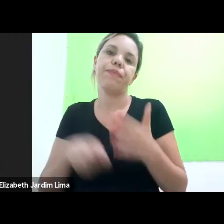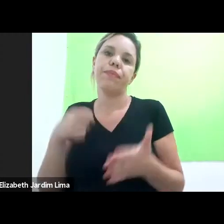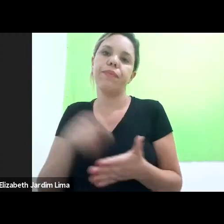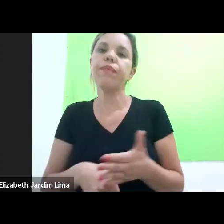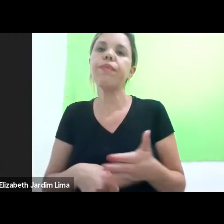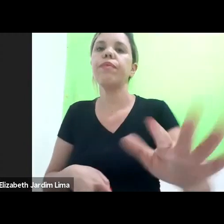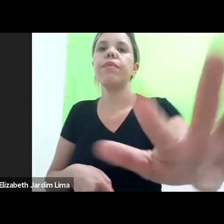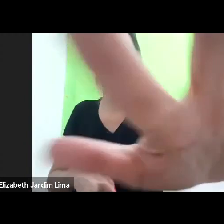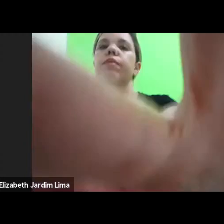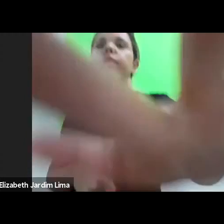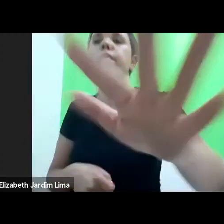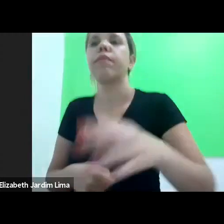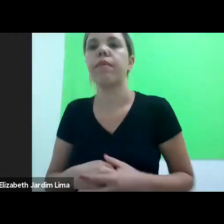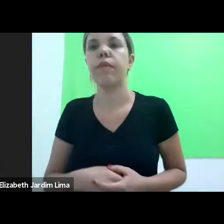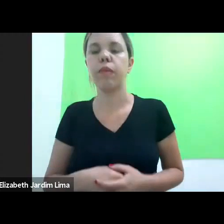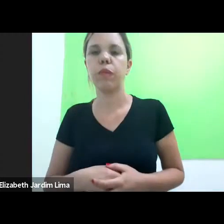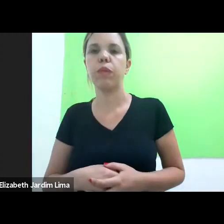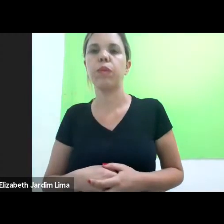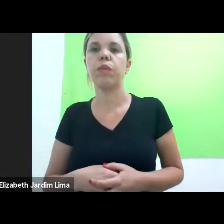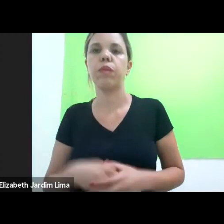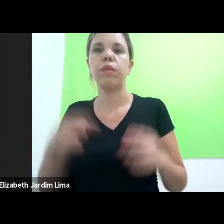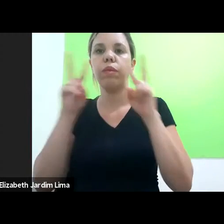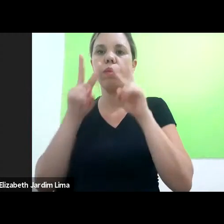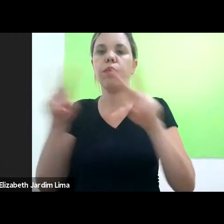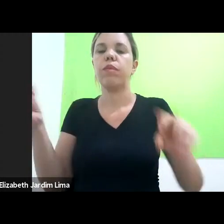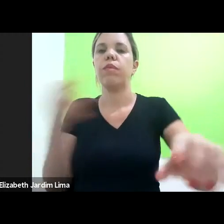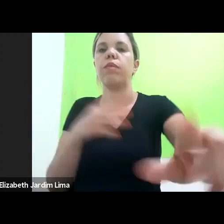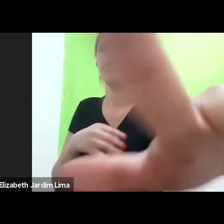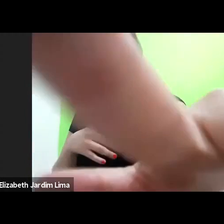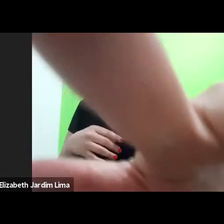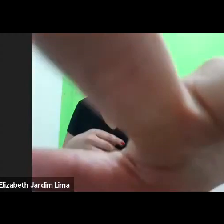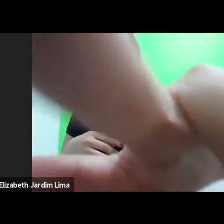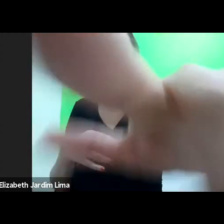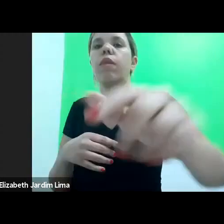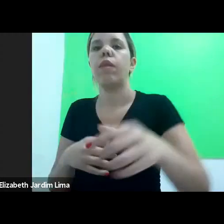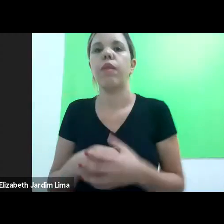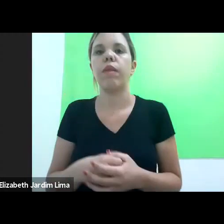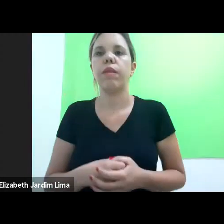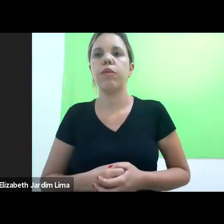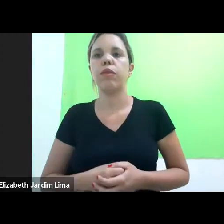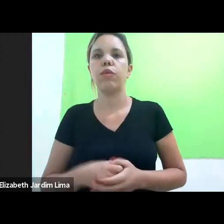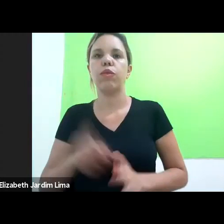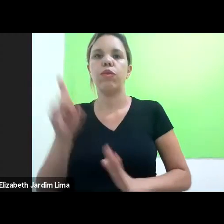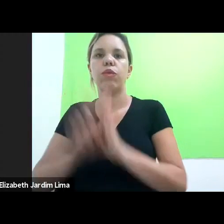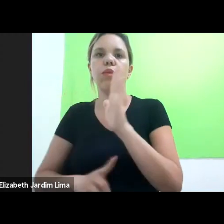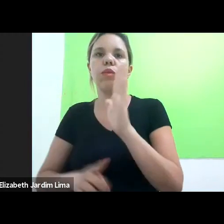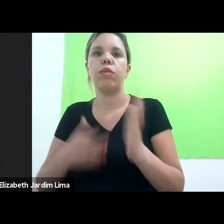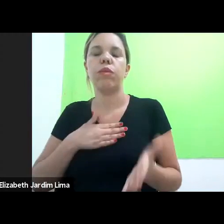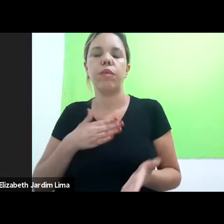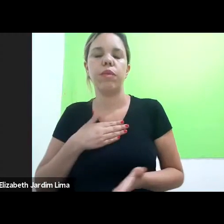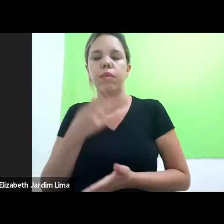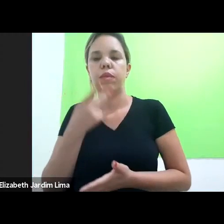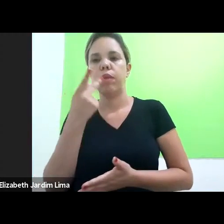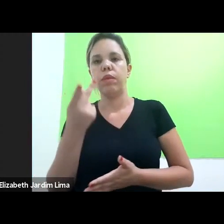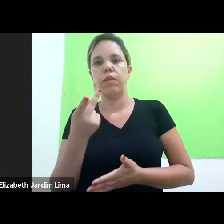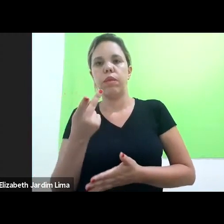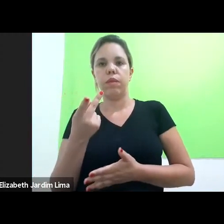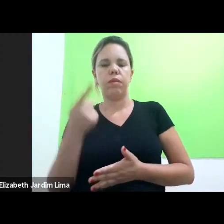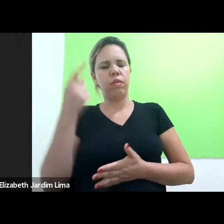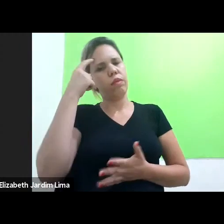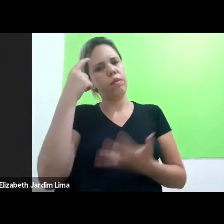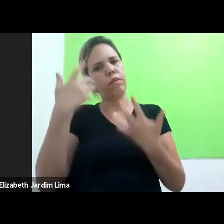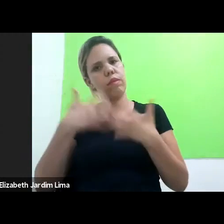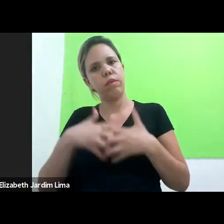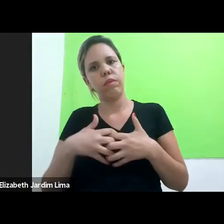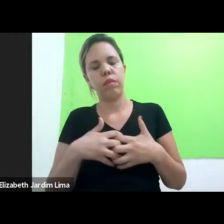o desafio de lançar um novo olhar sobre o direito, talvez depois da minha fala vocês possam ficar pensando que,